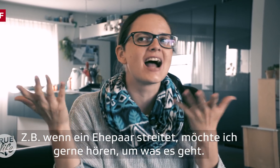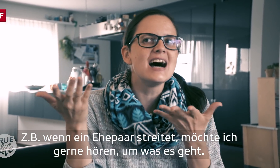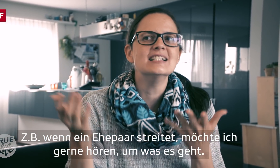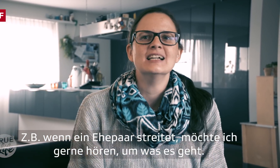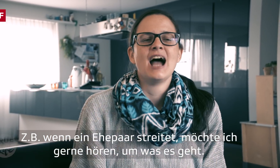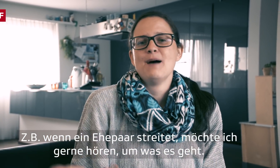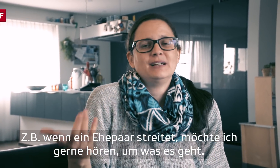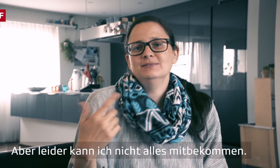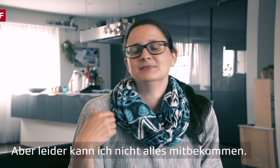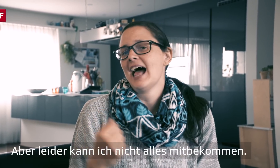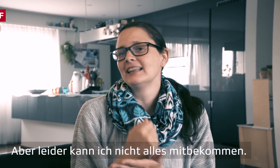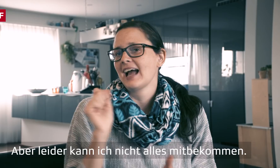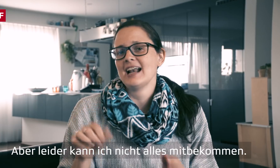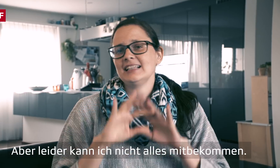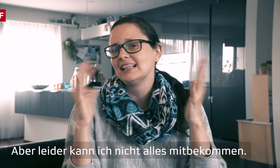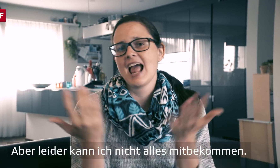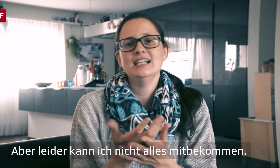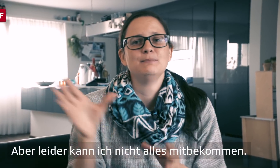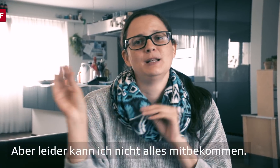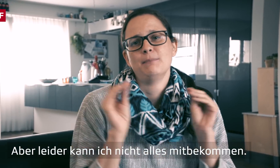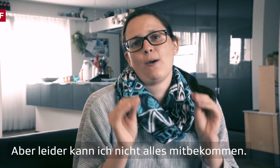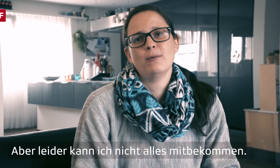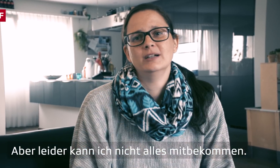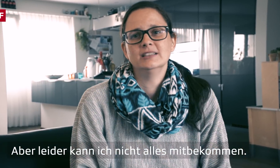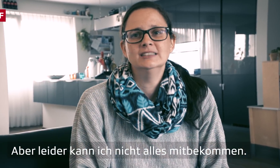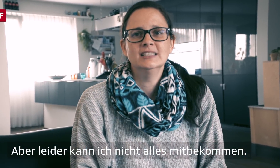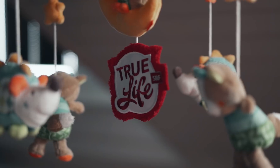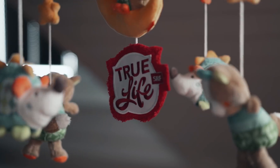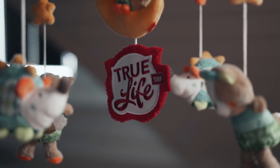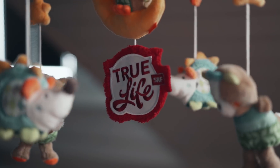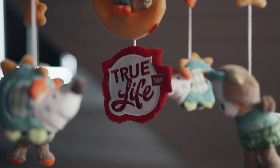mal. Aber leider kann ich nicht alles mitbekommen.